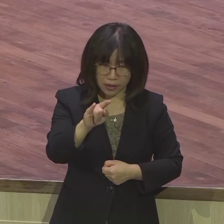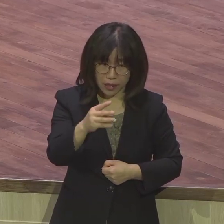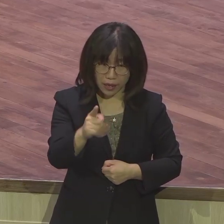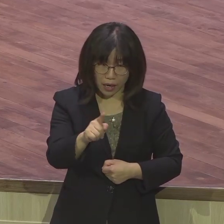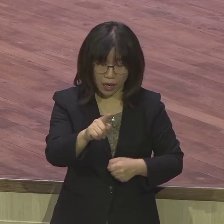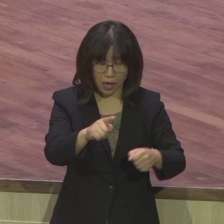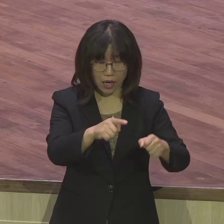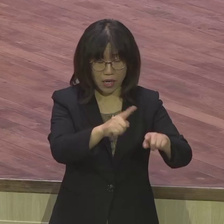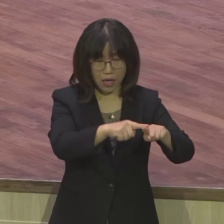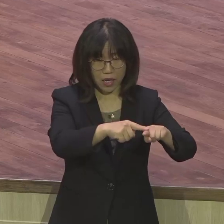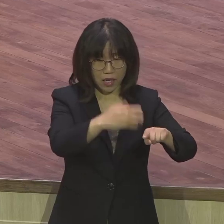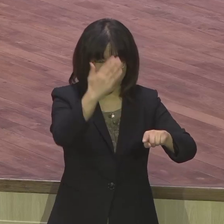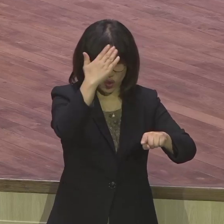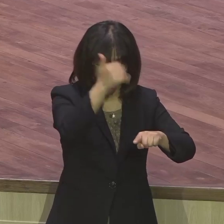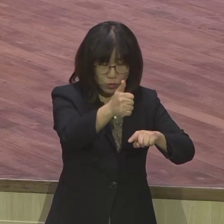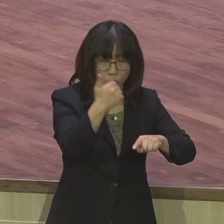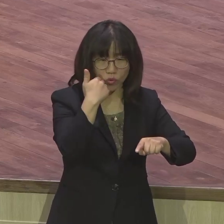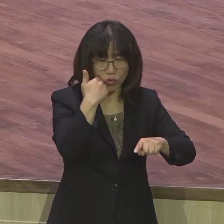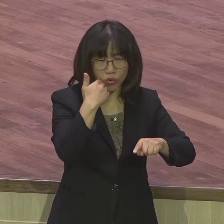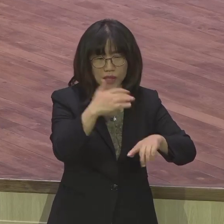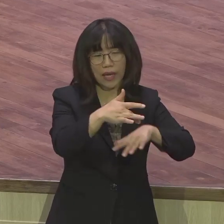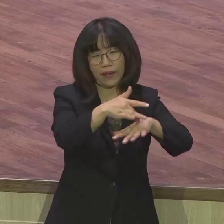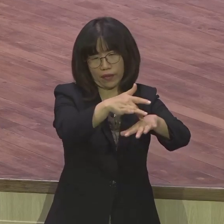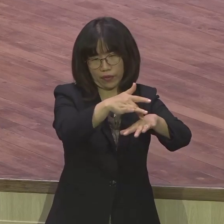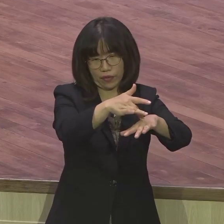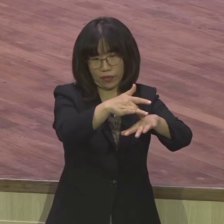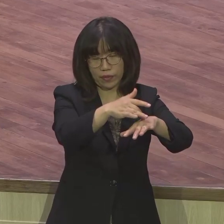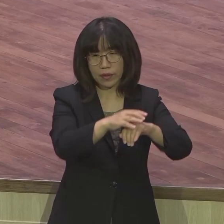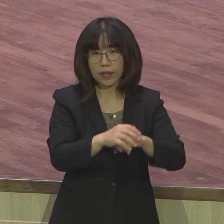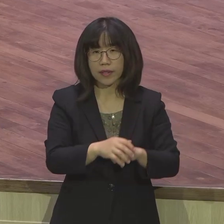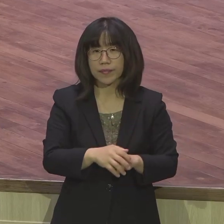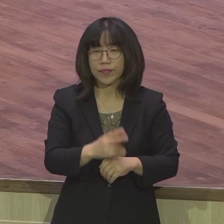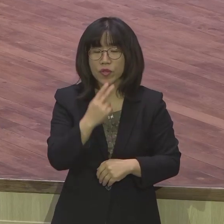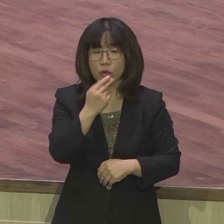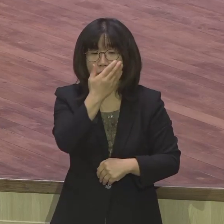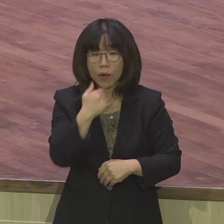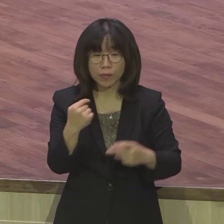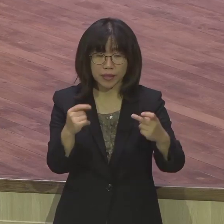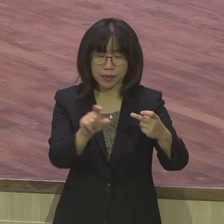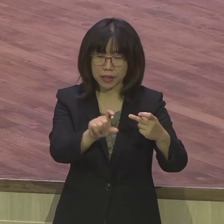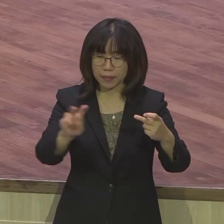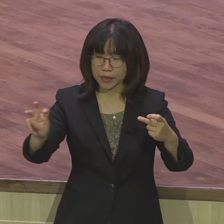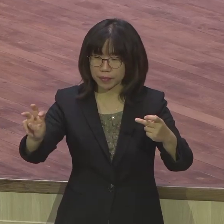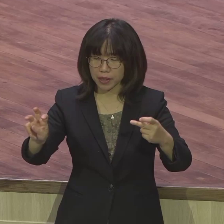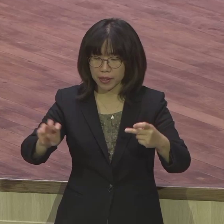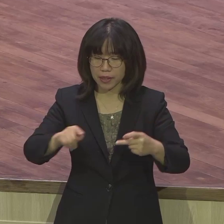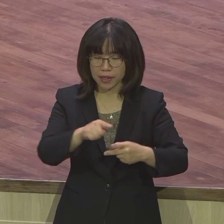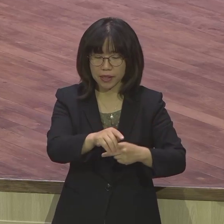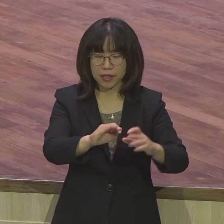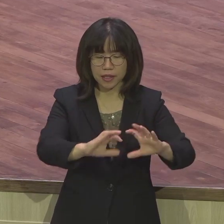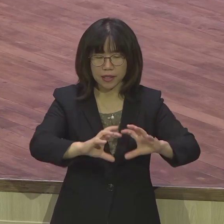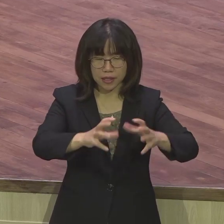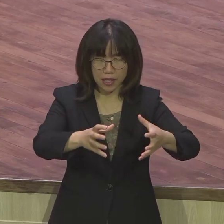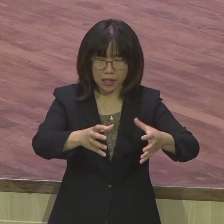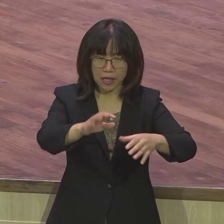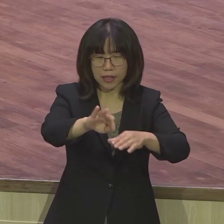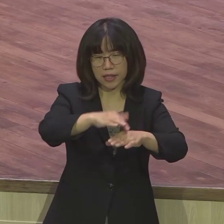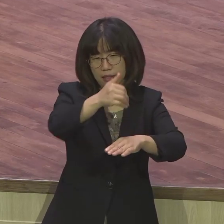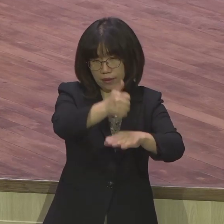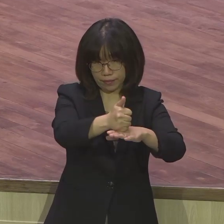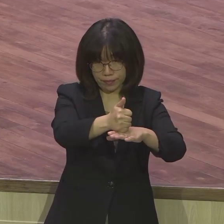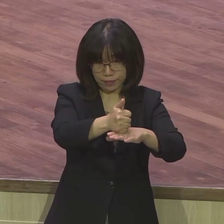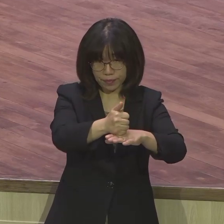우두머리는 사단입니다. 그래서 요한복음 12장 30절에 보면 이 세상 임금, 에베소 6장 12절에